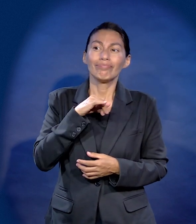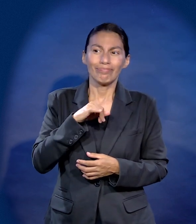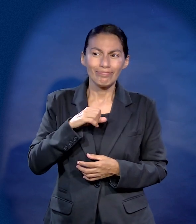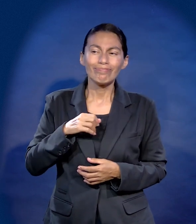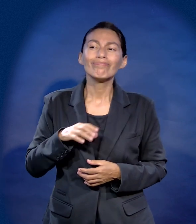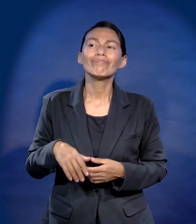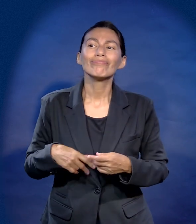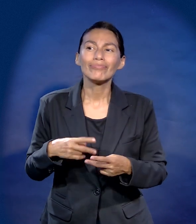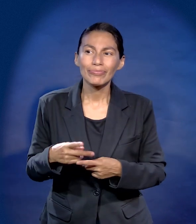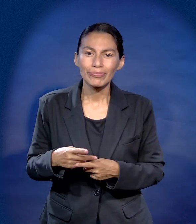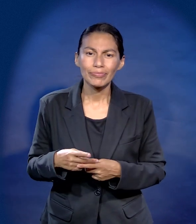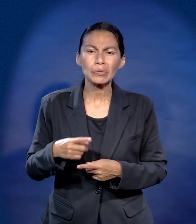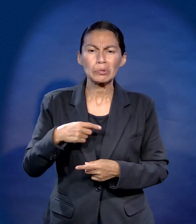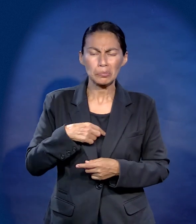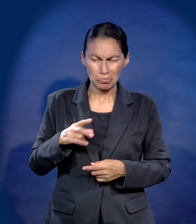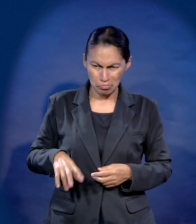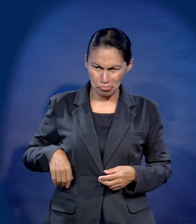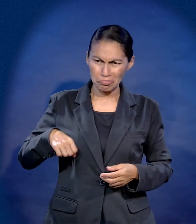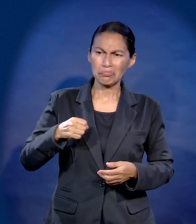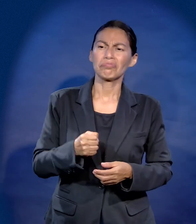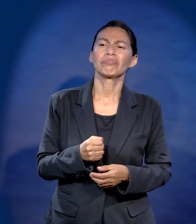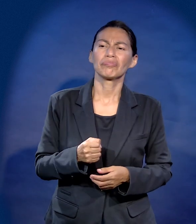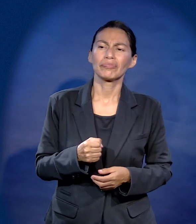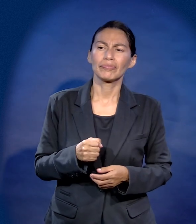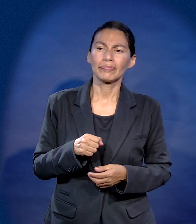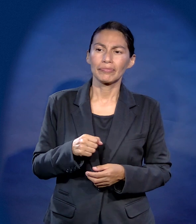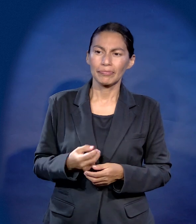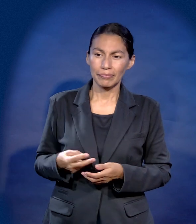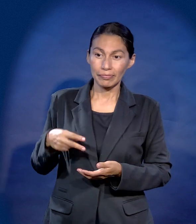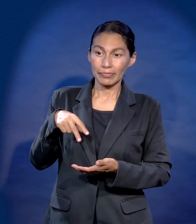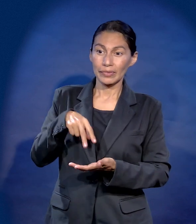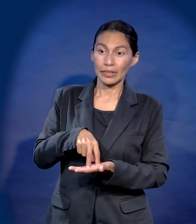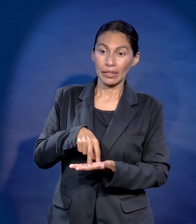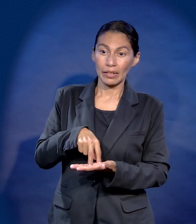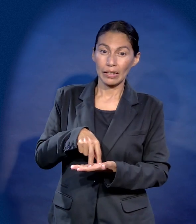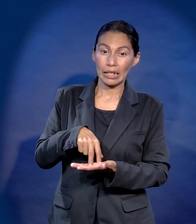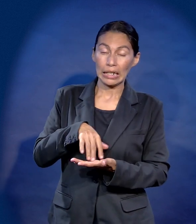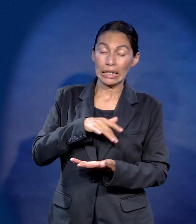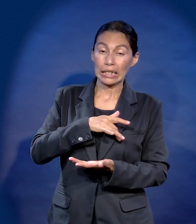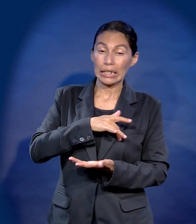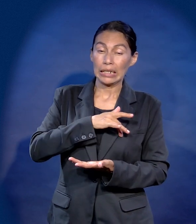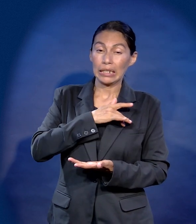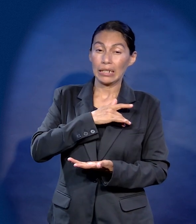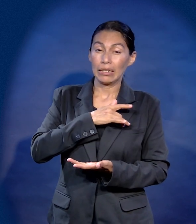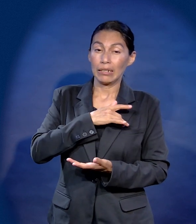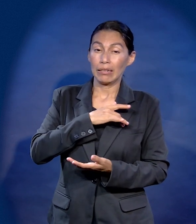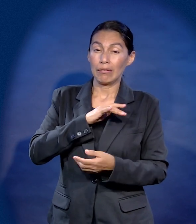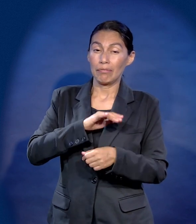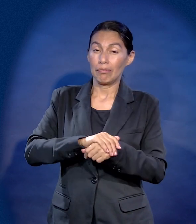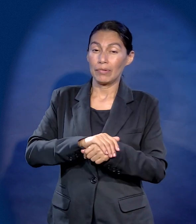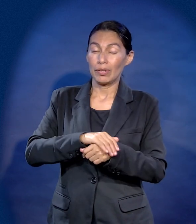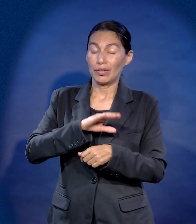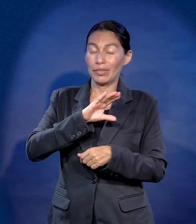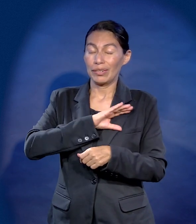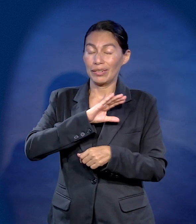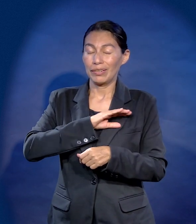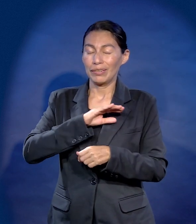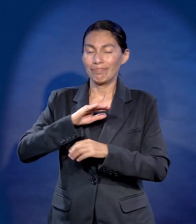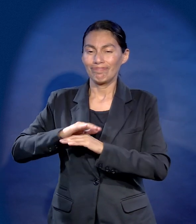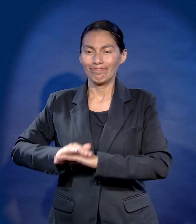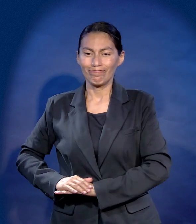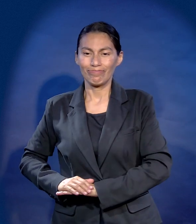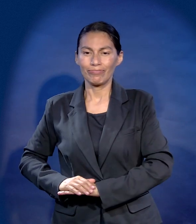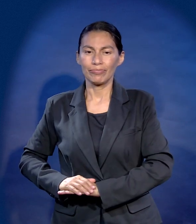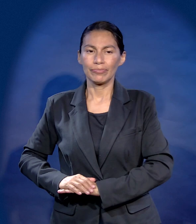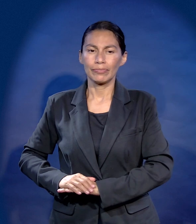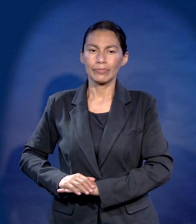aquí. Sí voy. Agarré valor y me levanté. Me estaba levantando y sentí una tierna y cariñosa mano